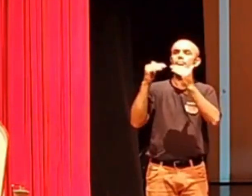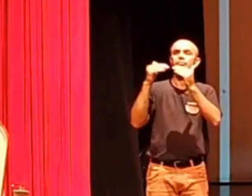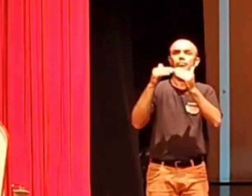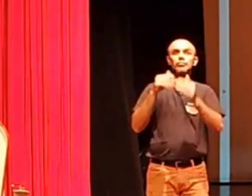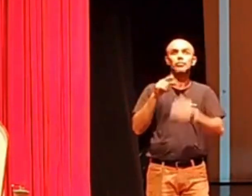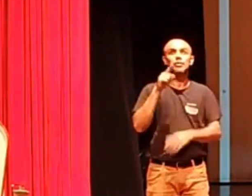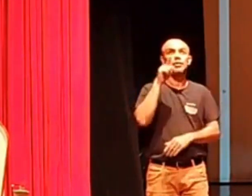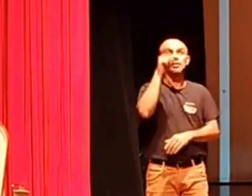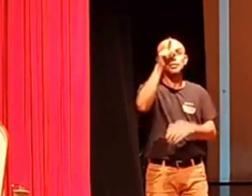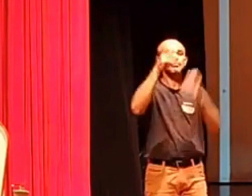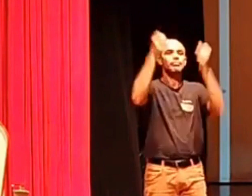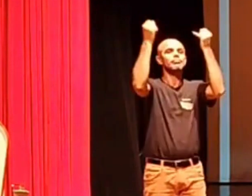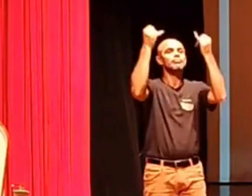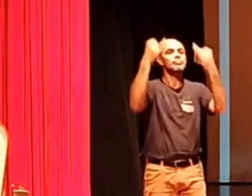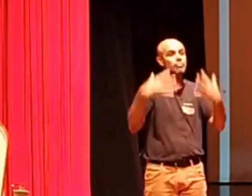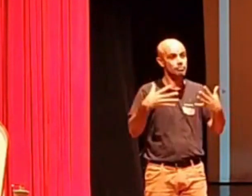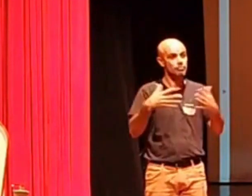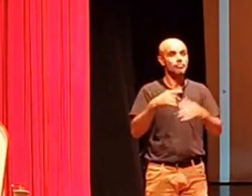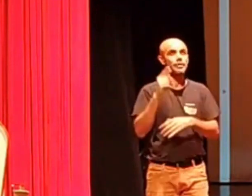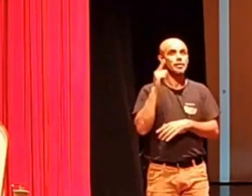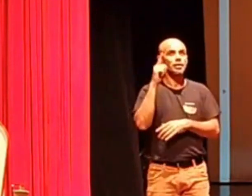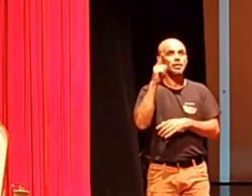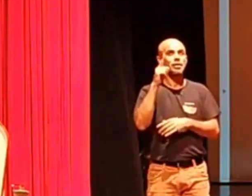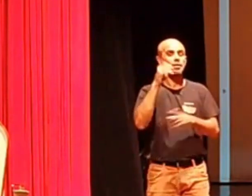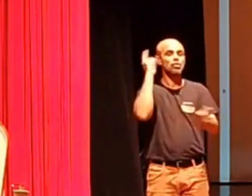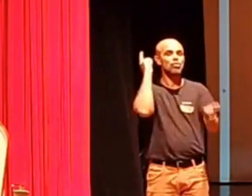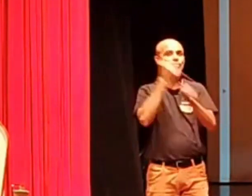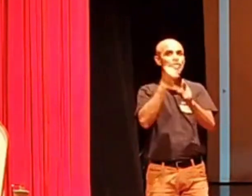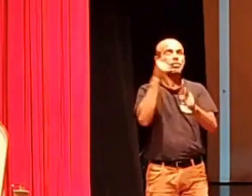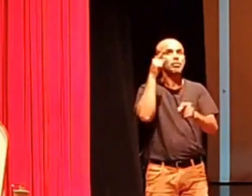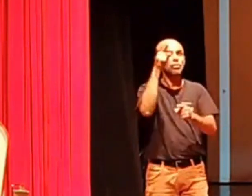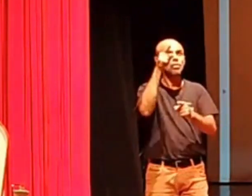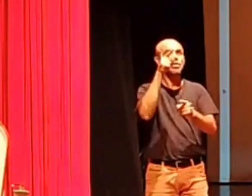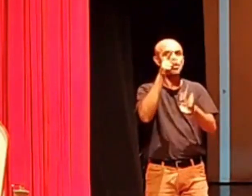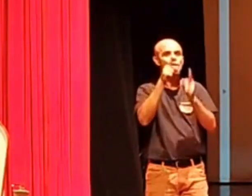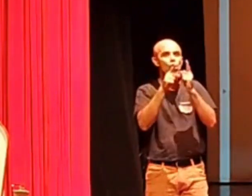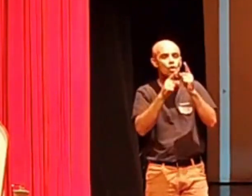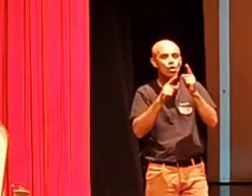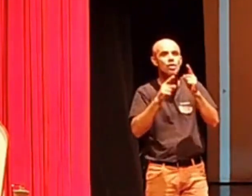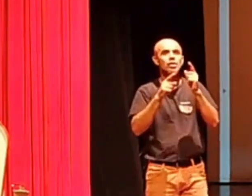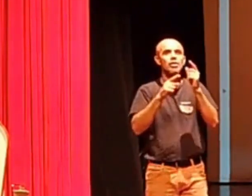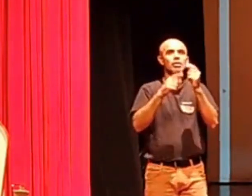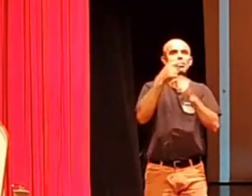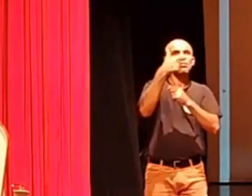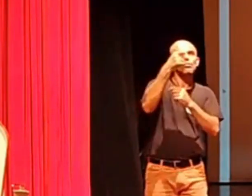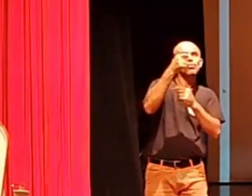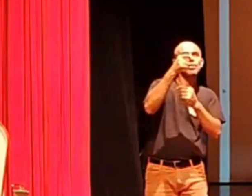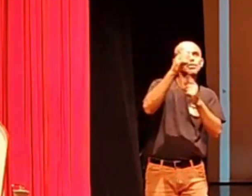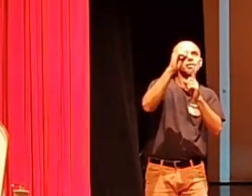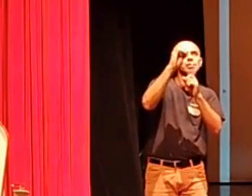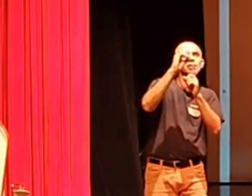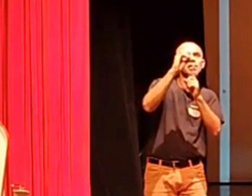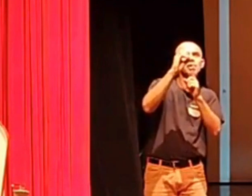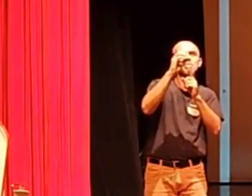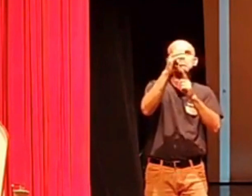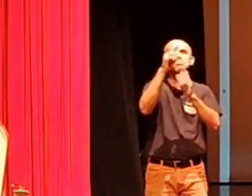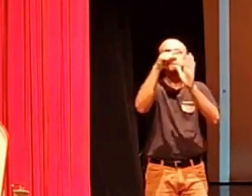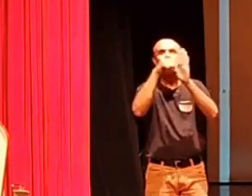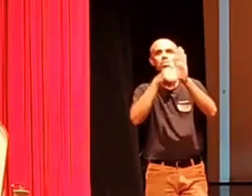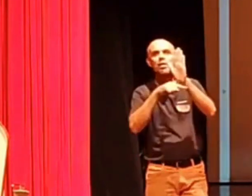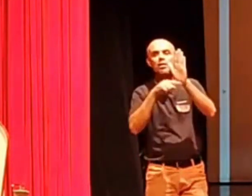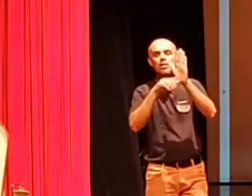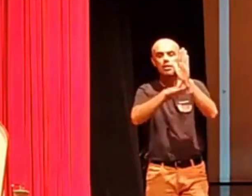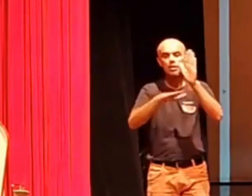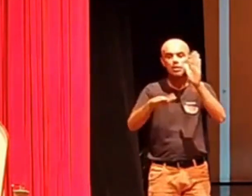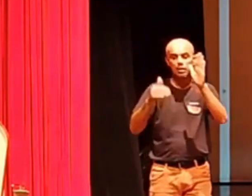está dizendo que se for diagnosticado com menos de 20 graus e a criança